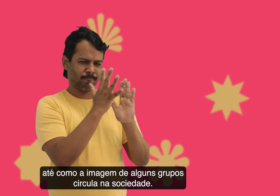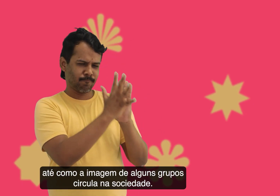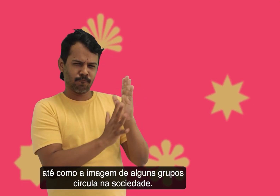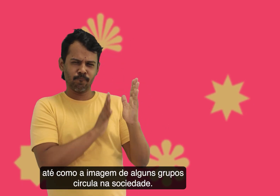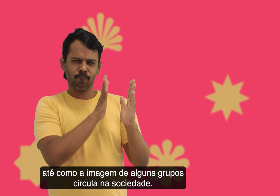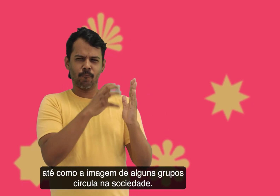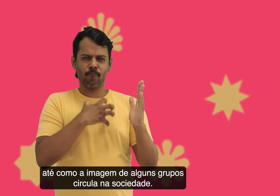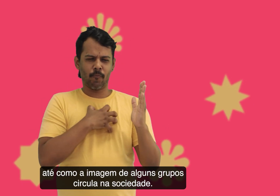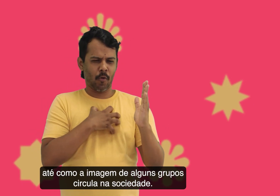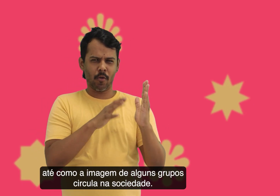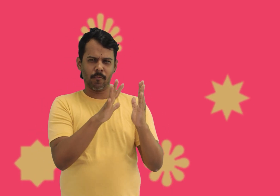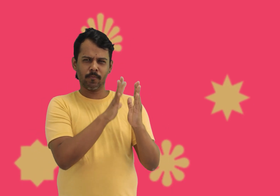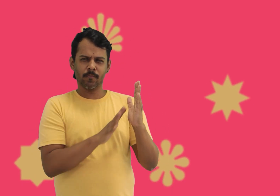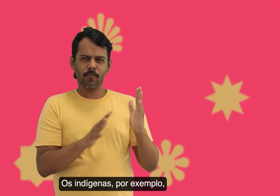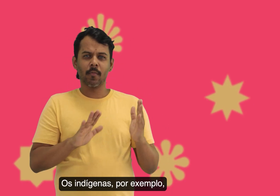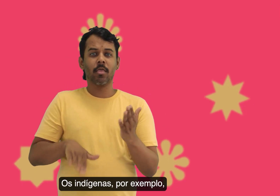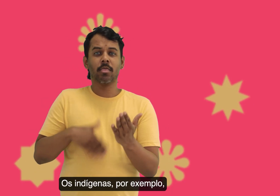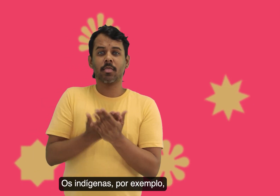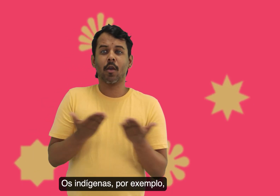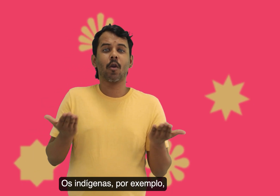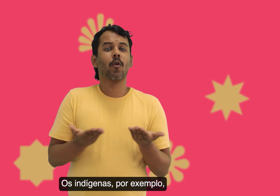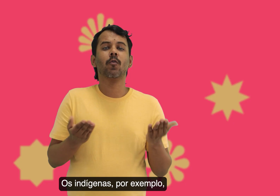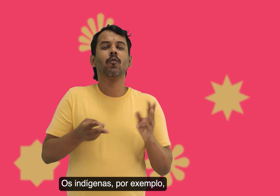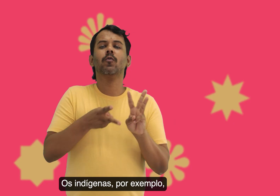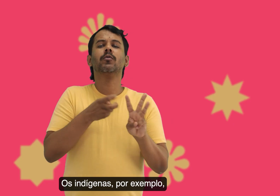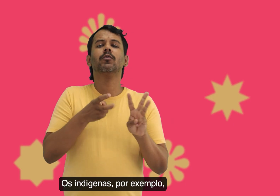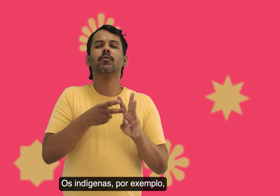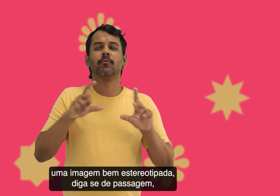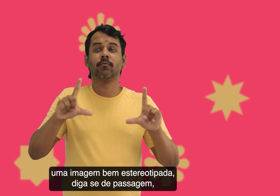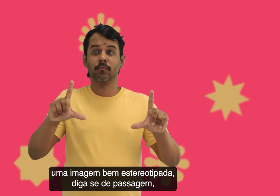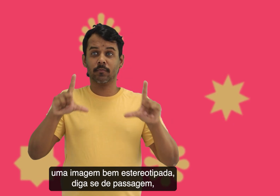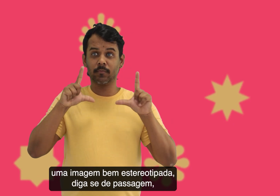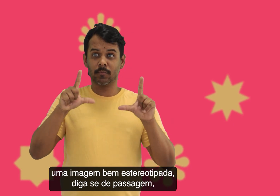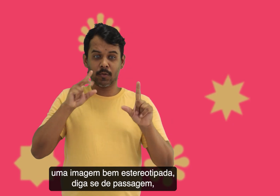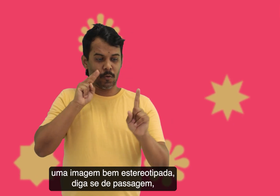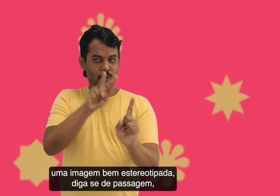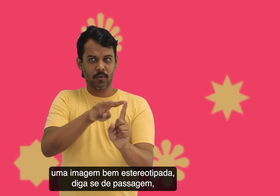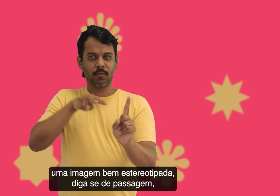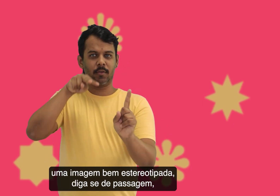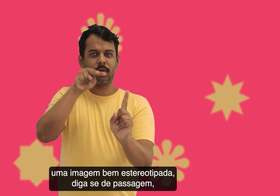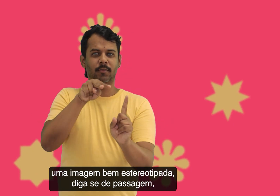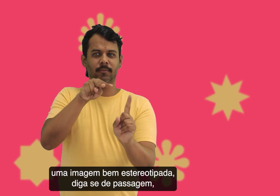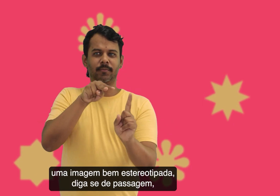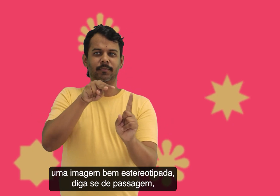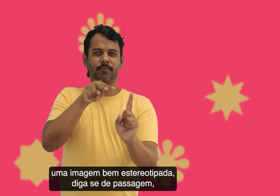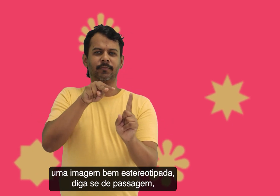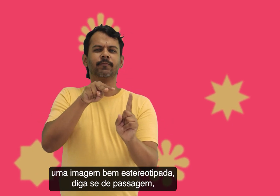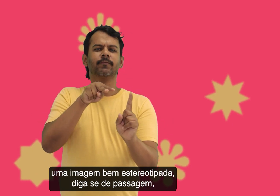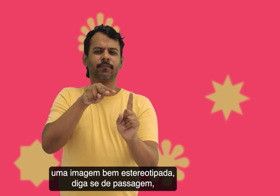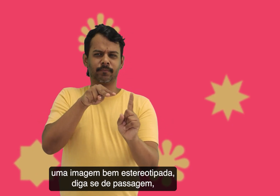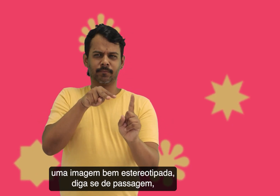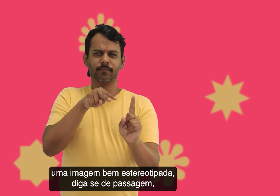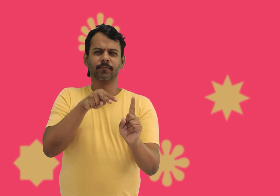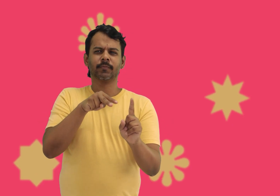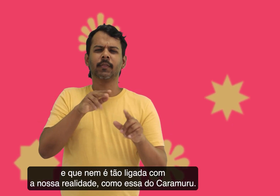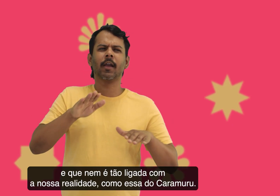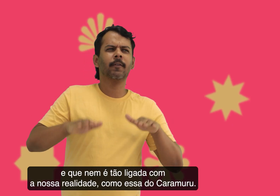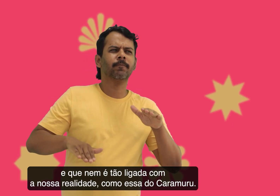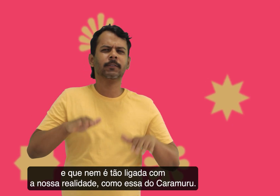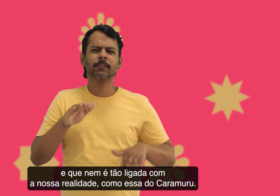grupos circula na sociedade. Os indígenas, por exemplo. Uma imagem bem estereotipada, diga-se de passagem, e que nem é